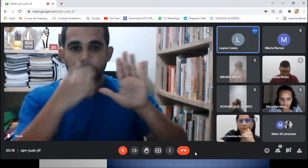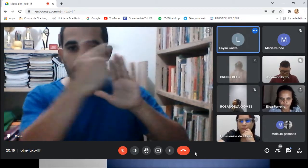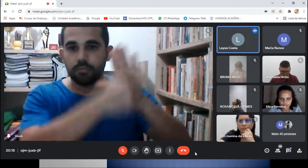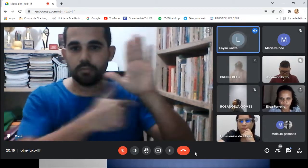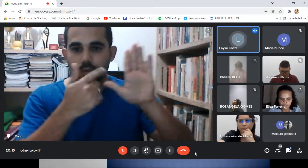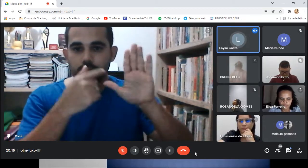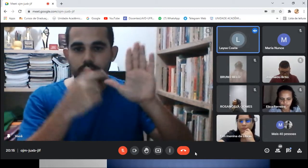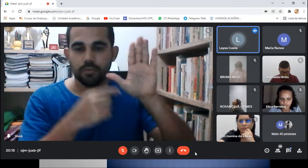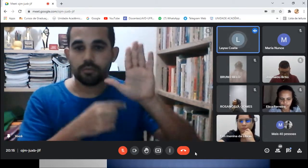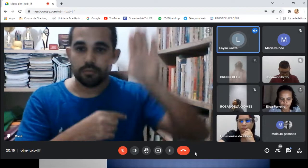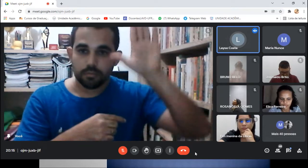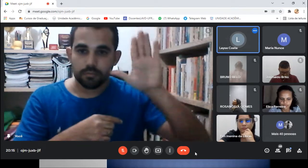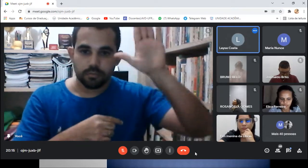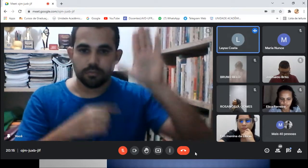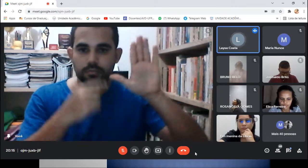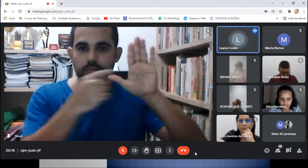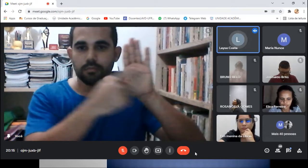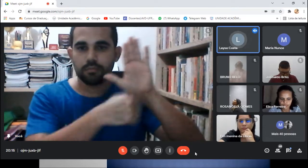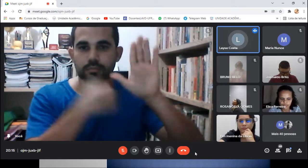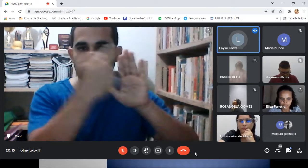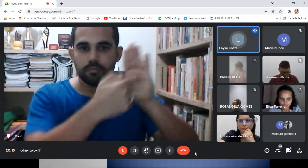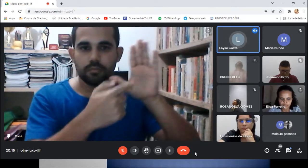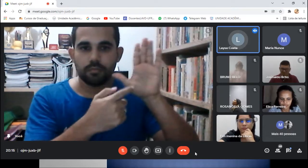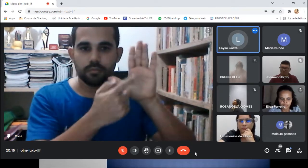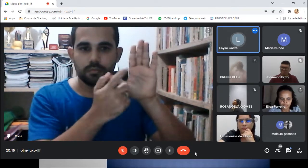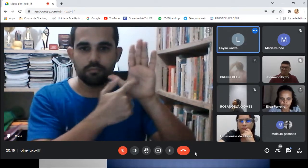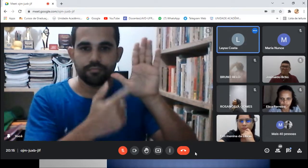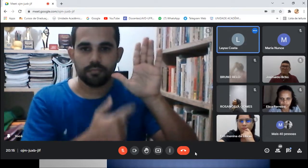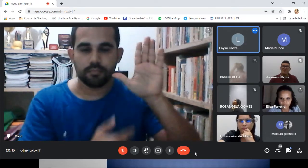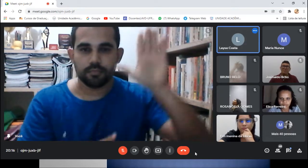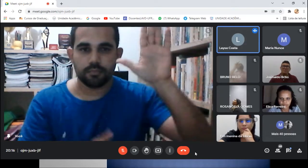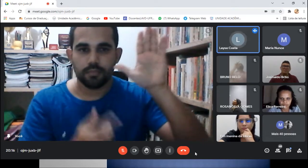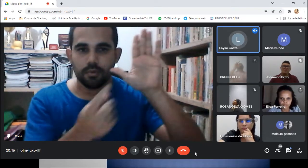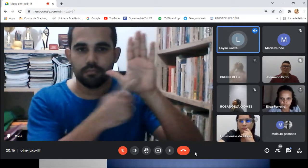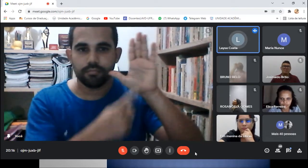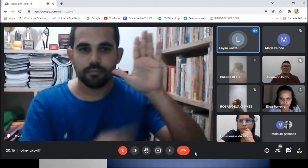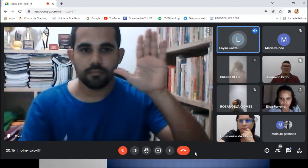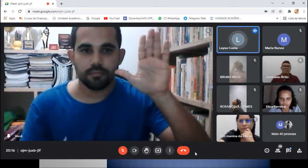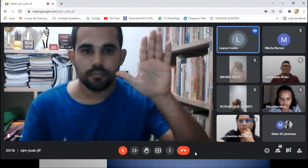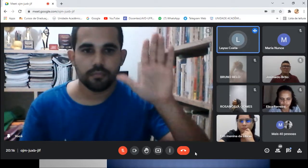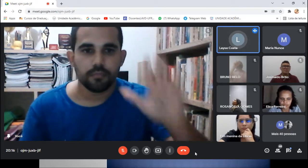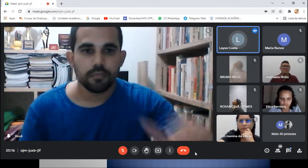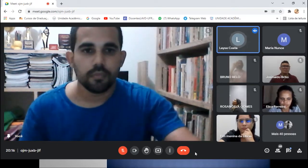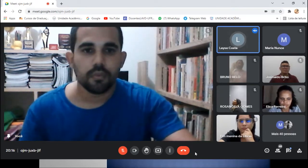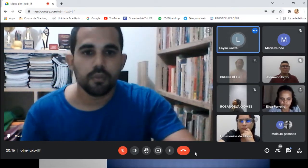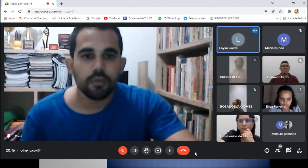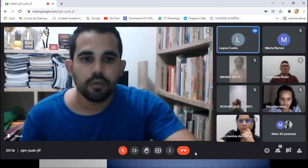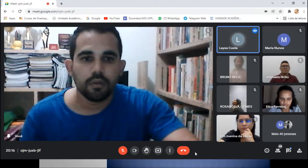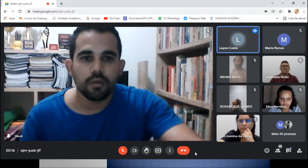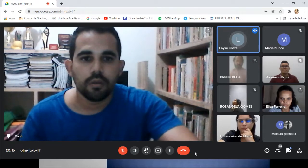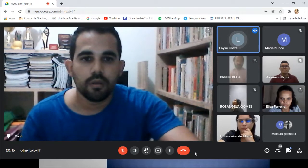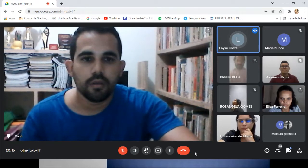Polo de Petrolina. Levanta a mão, ok? Clica no botão de levantar a mão, quem tem uma pergunta.